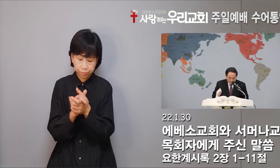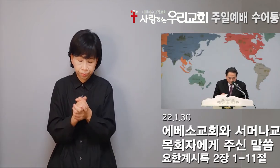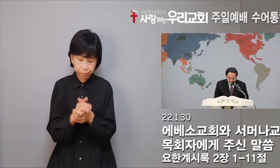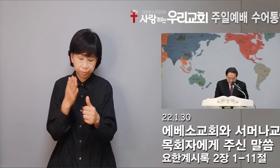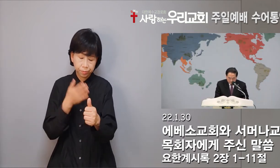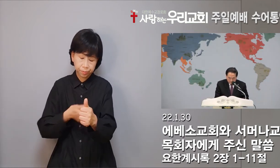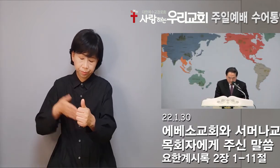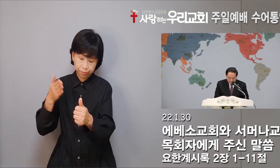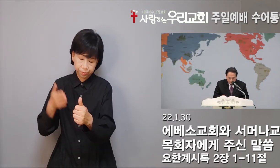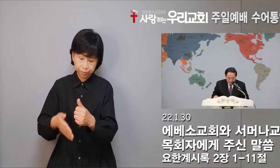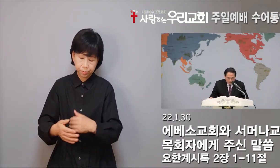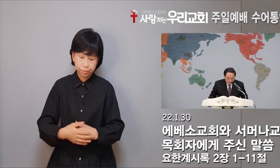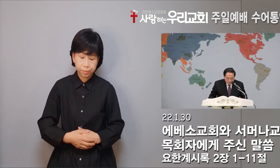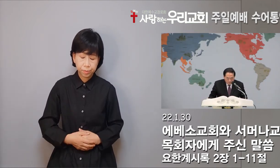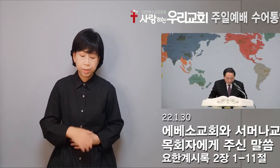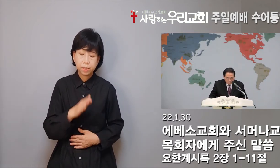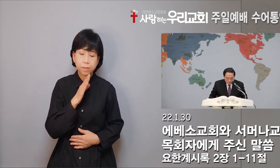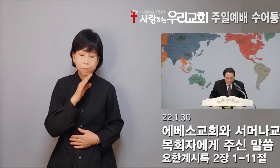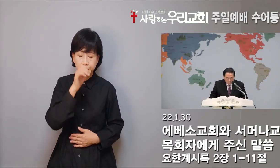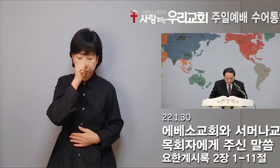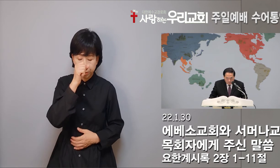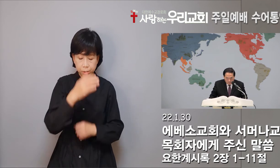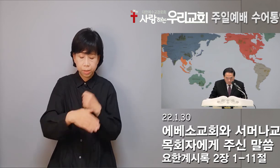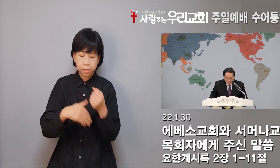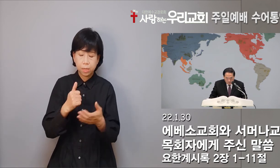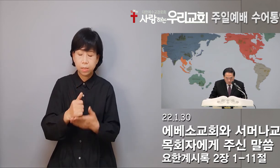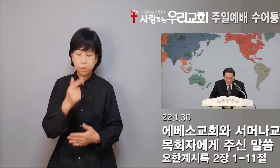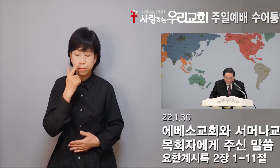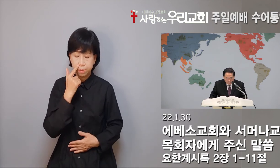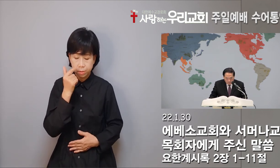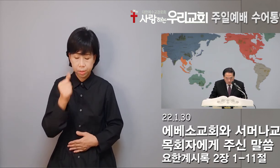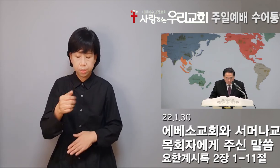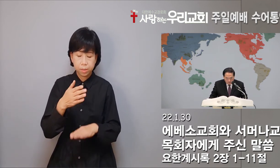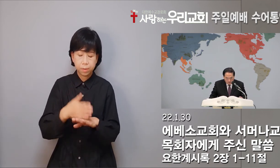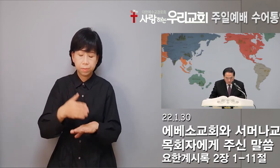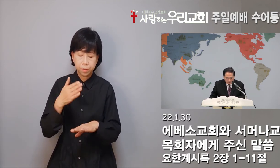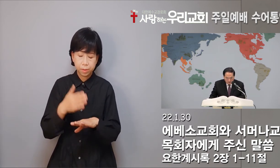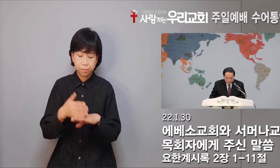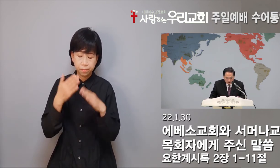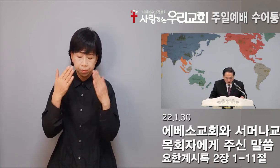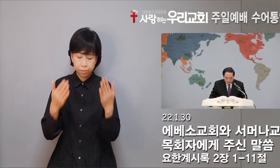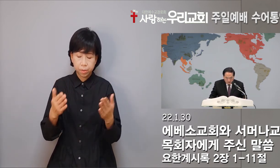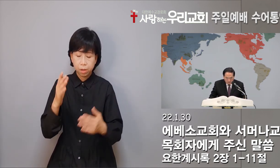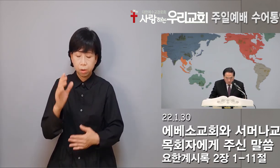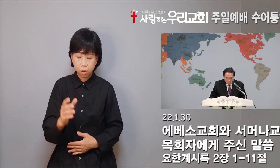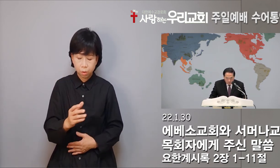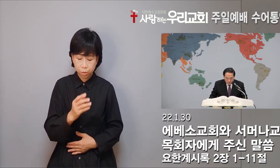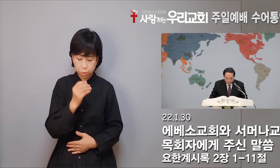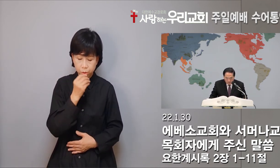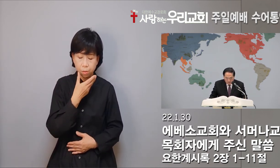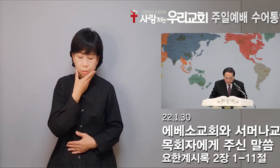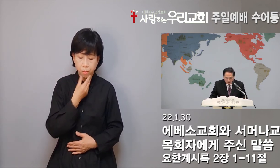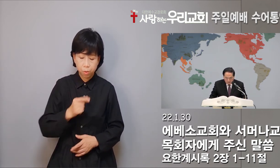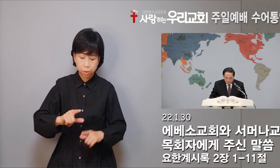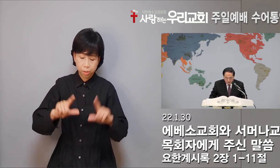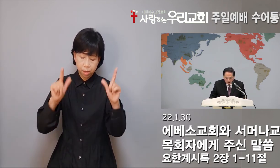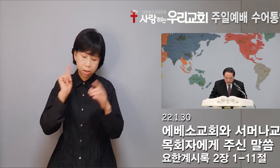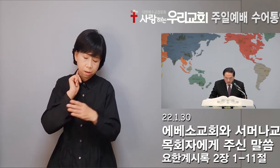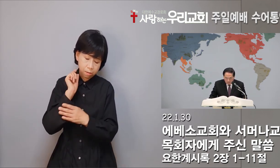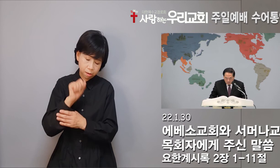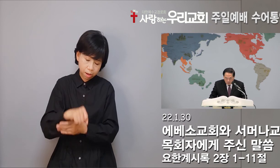기도하시겠습니다. 참 좋으신 하나님 아버지 감사합니다. 거룩한 복된 날